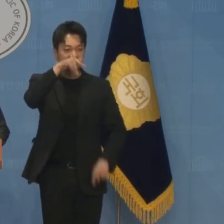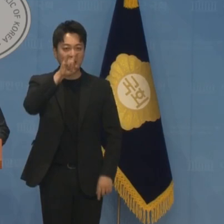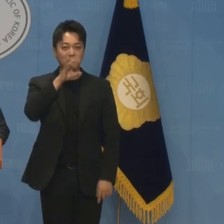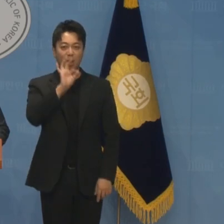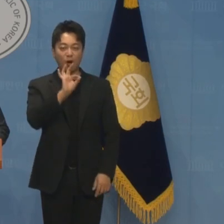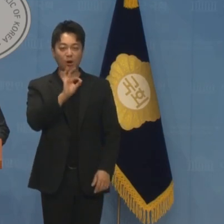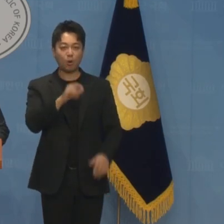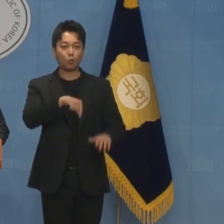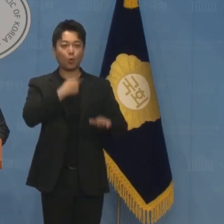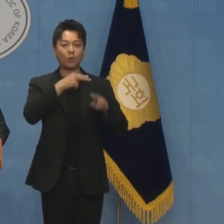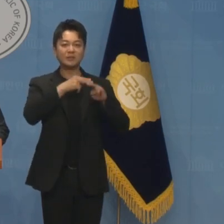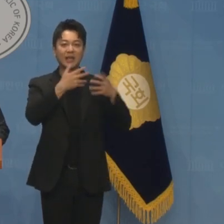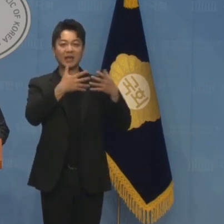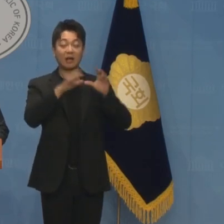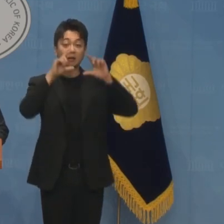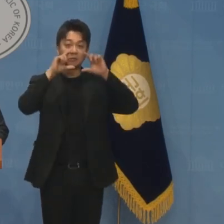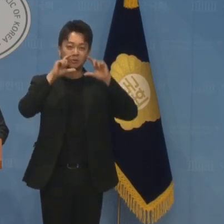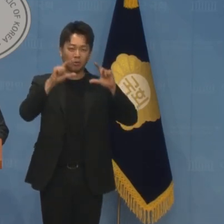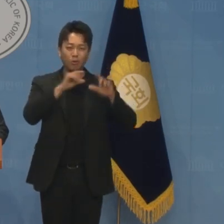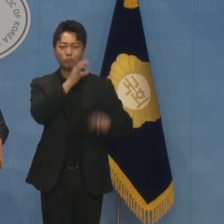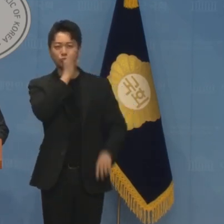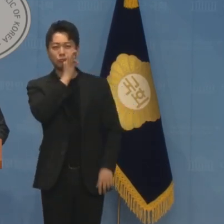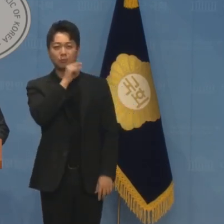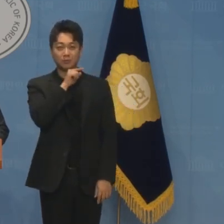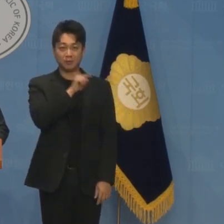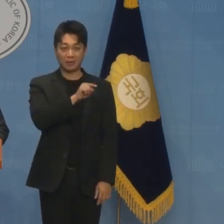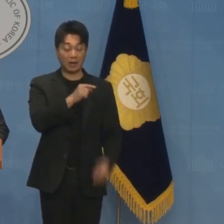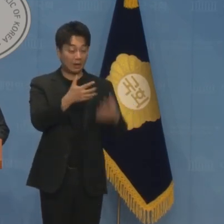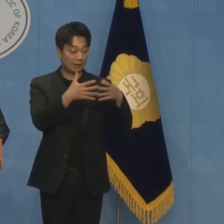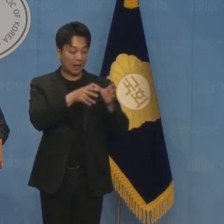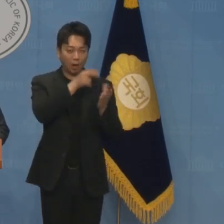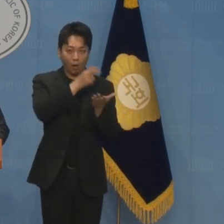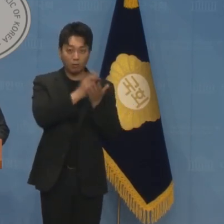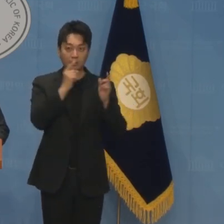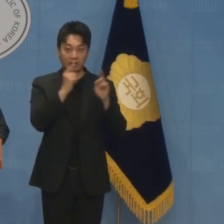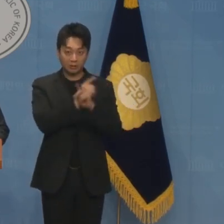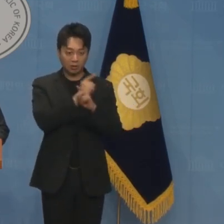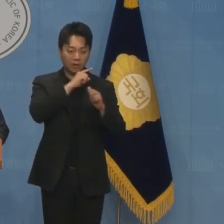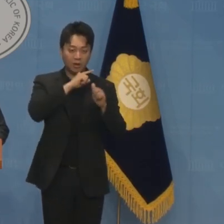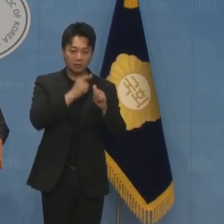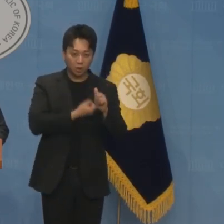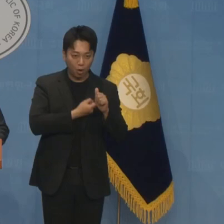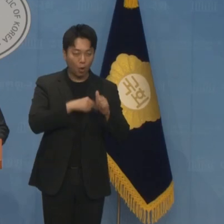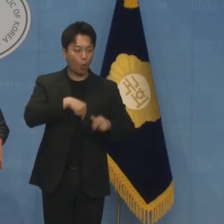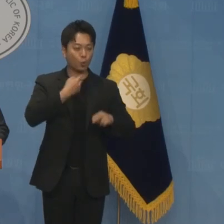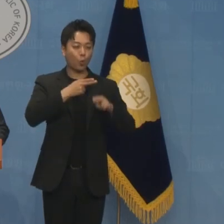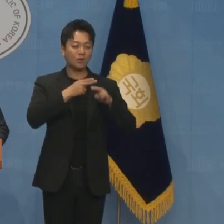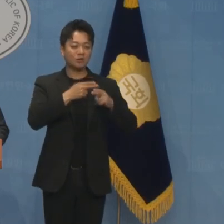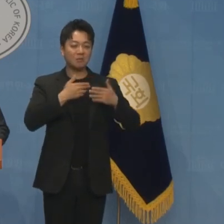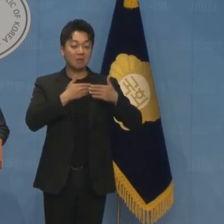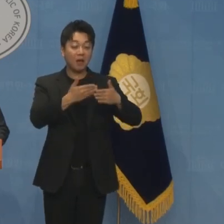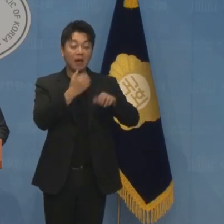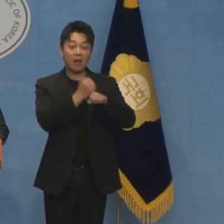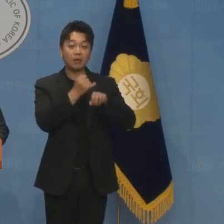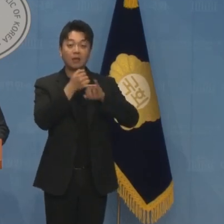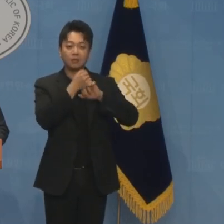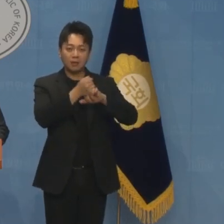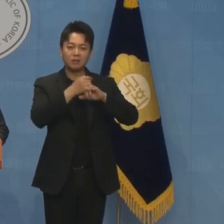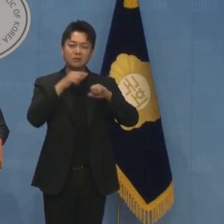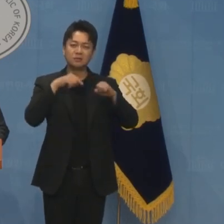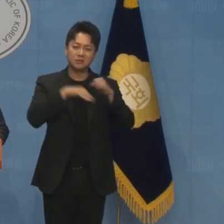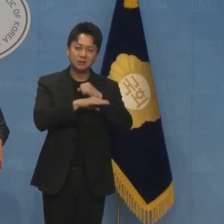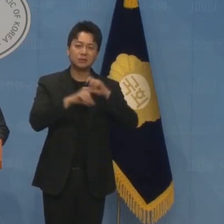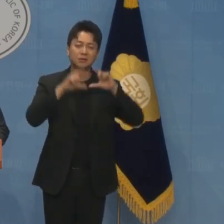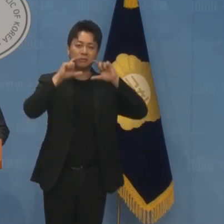선언었습니다 민주당이 당원을 정해서 이재표 독재의 길을 열어주겠다고 선언했습니다